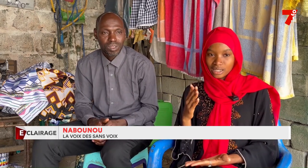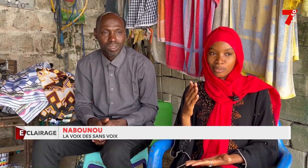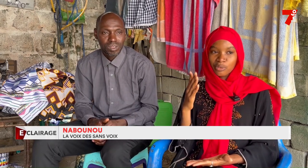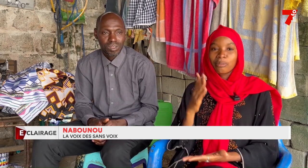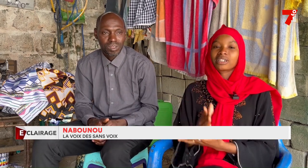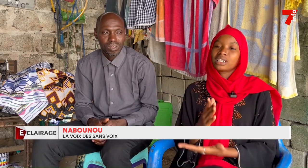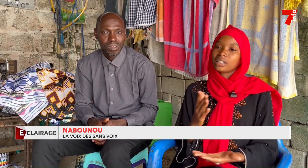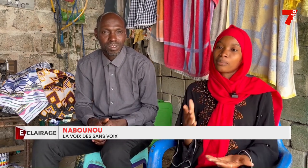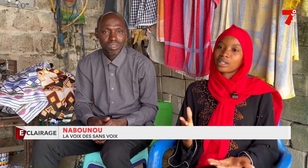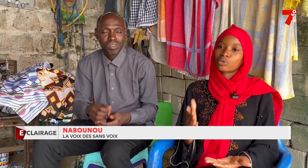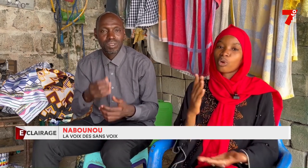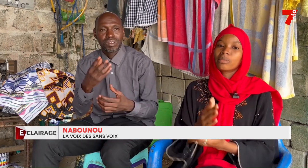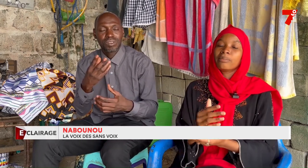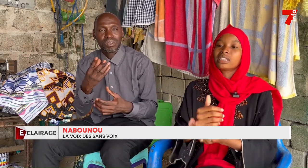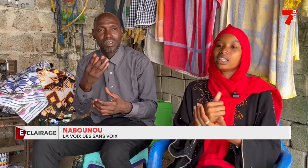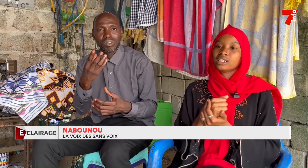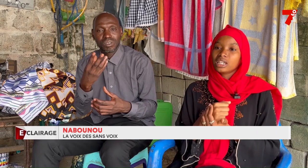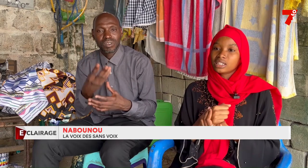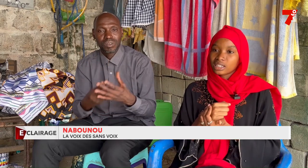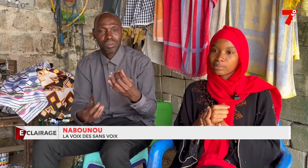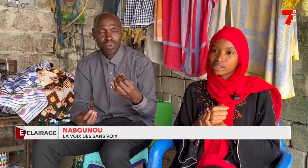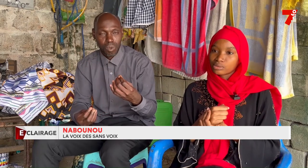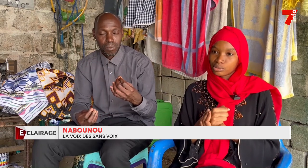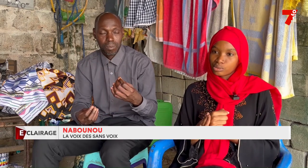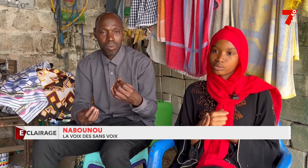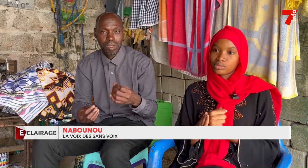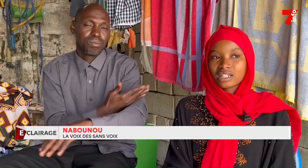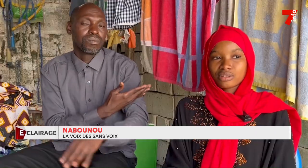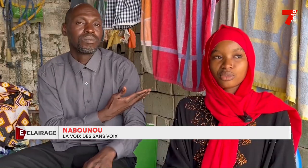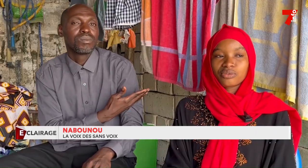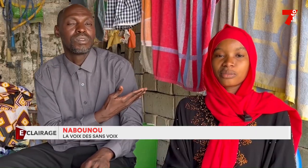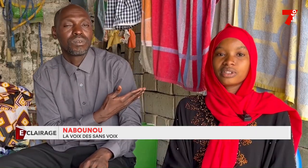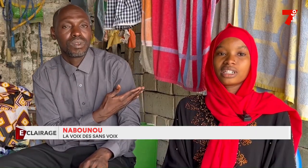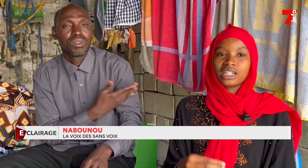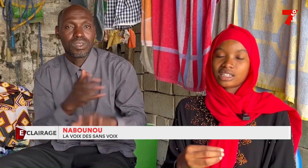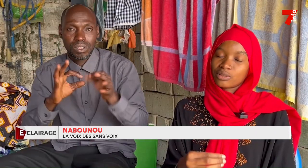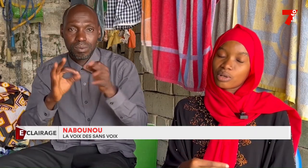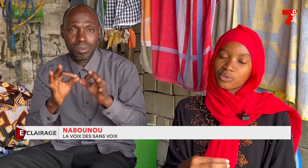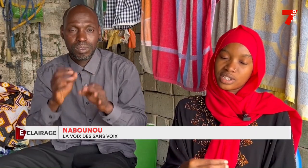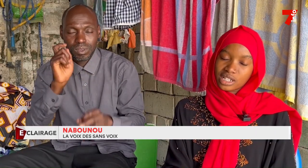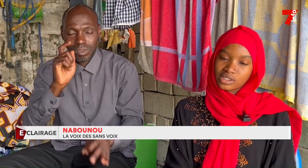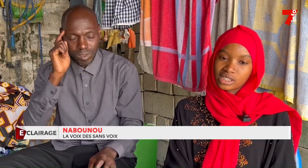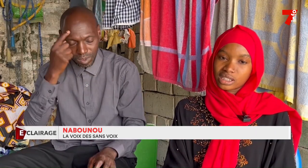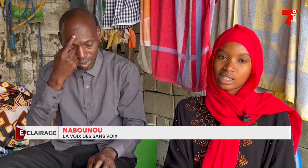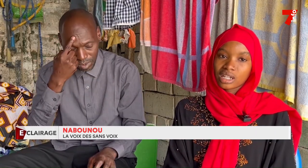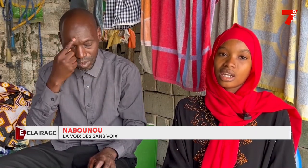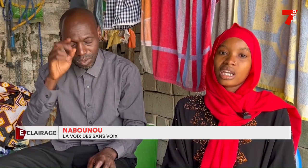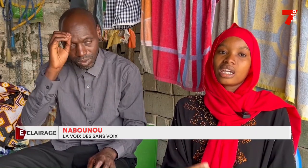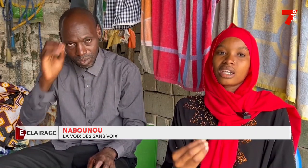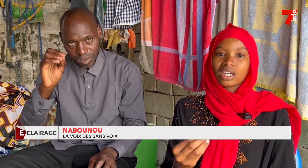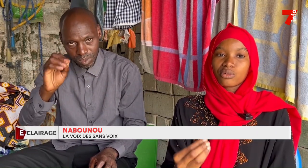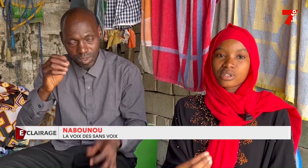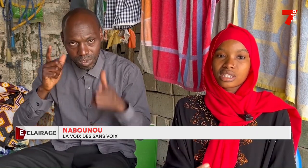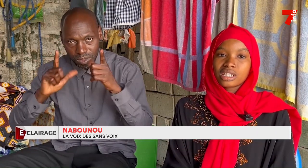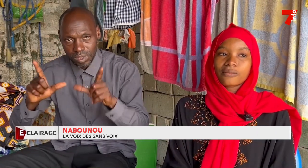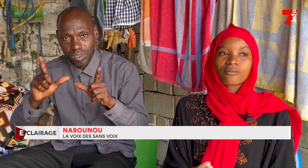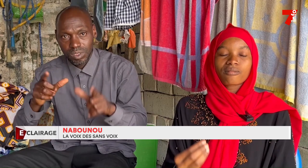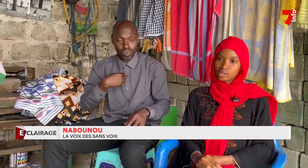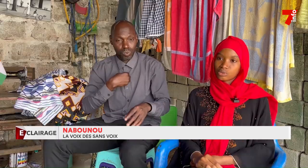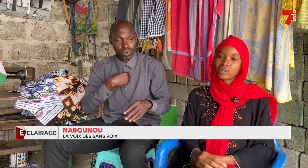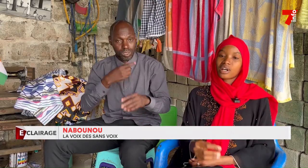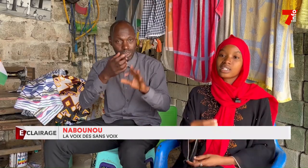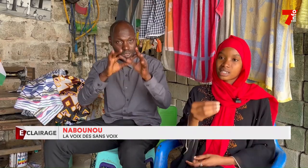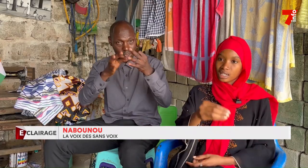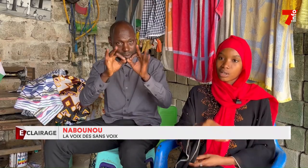Le manque d'interprètes, comment maintenir les interprètes sur tout. Donc vraiment, l'État doit officialiser cette langue. Et aussi,